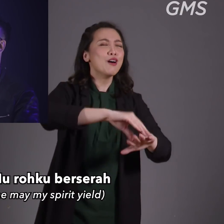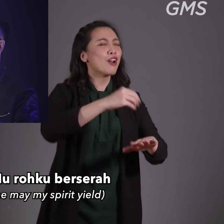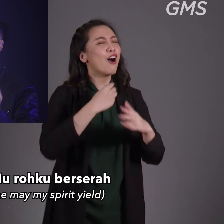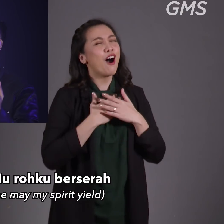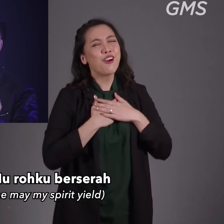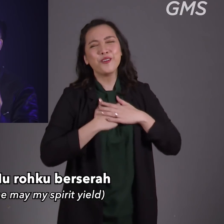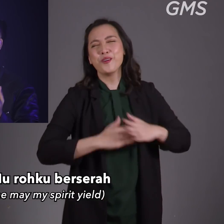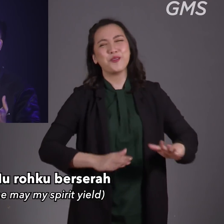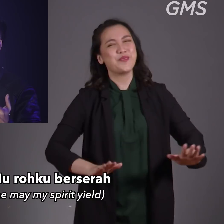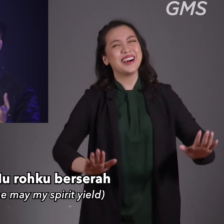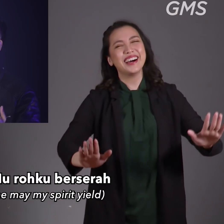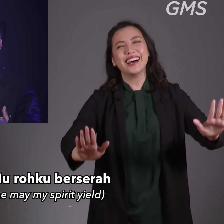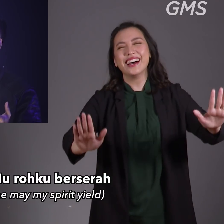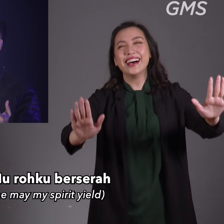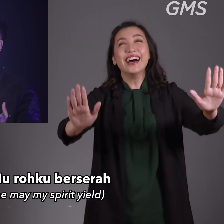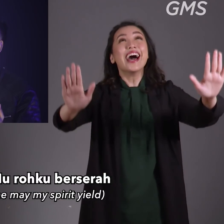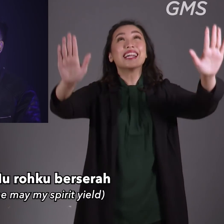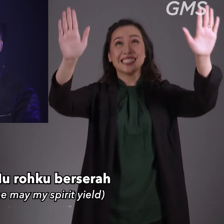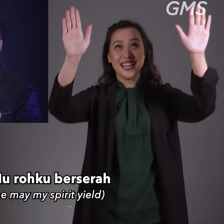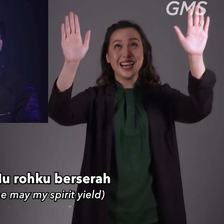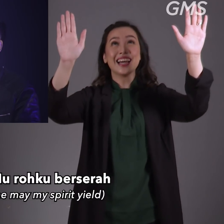kepadamu rohku